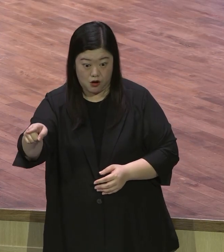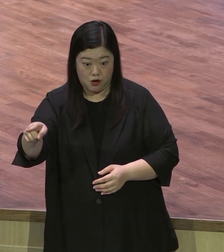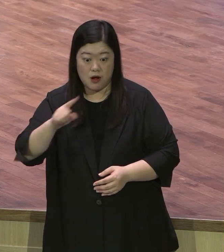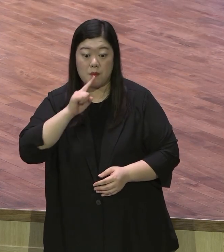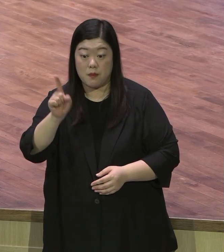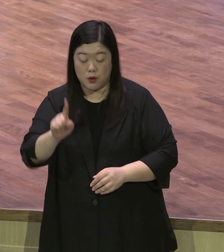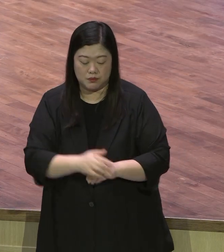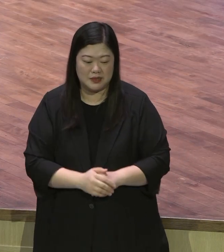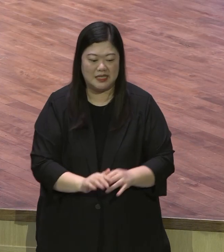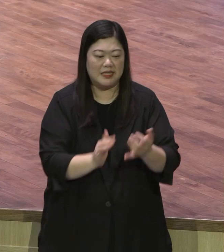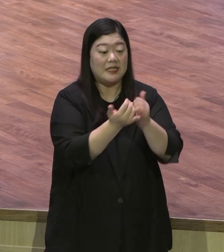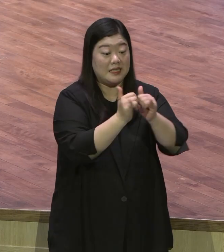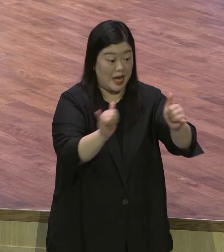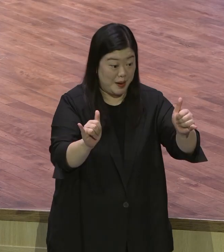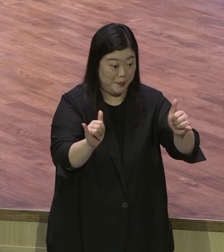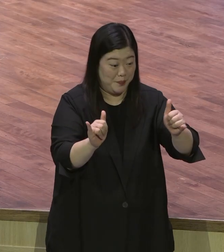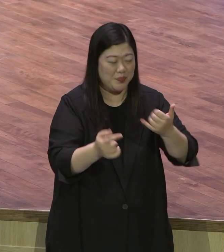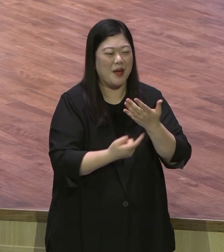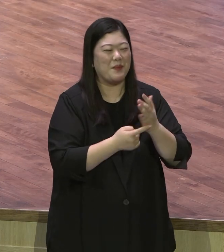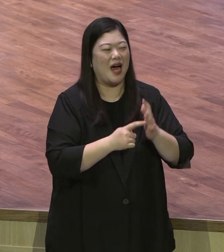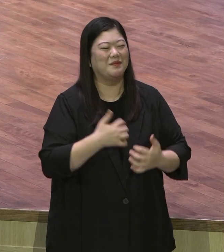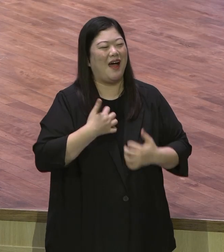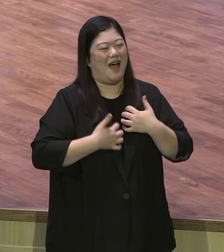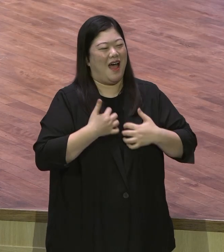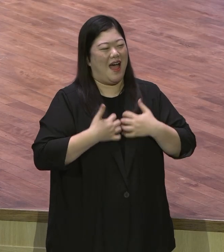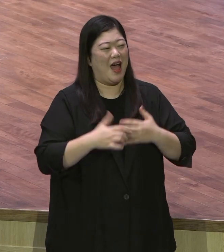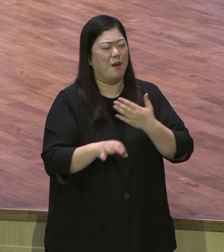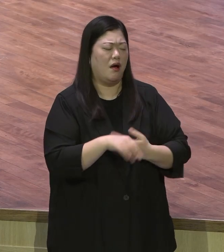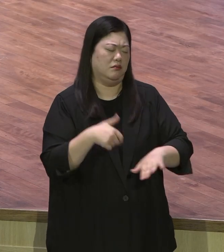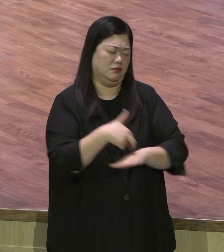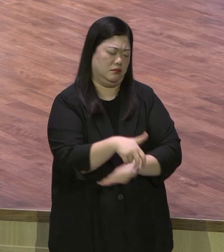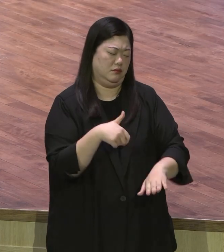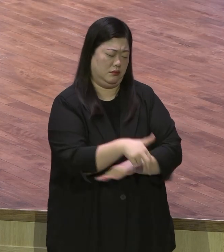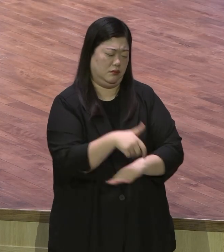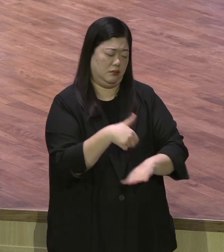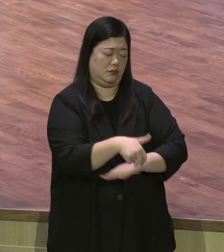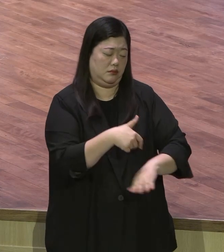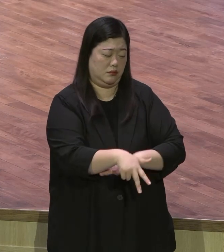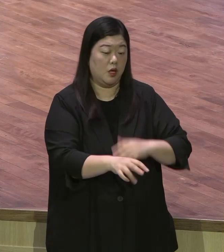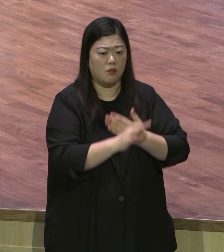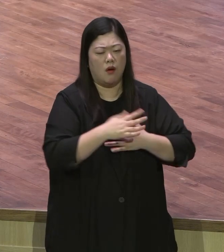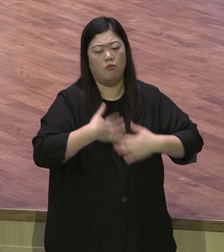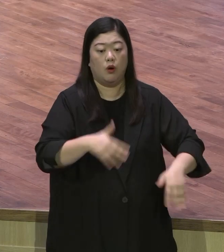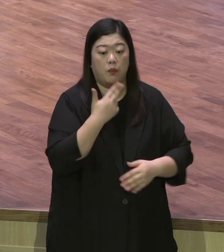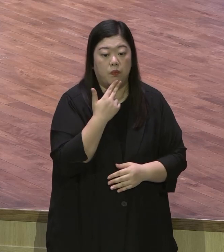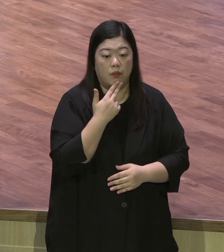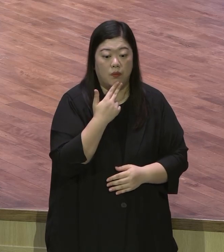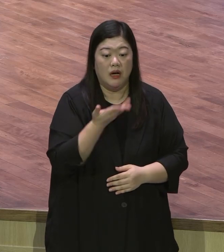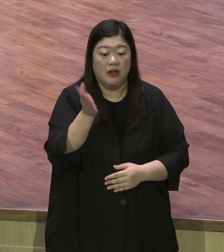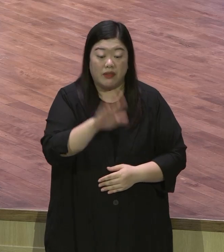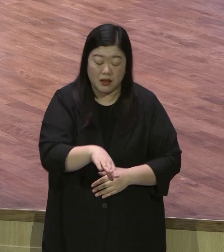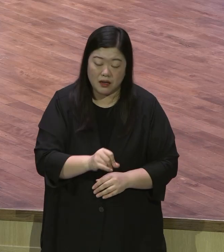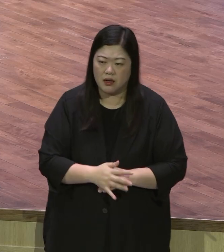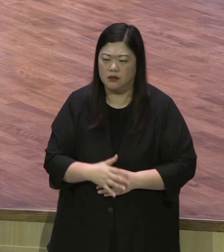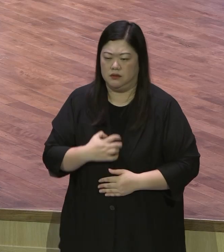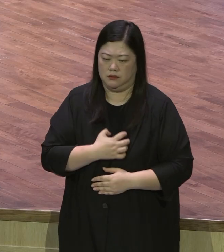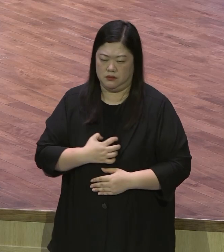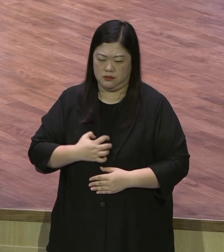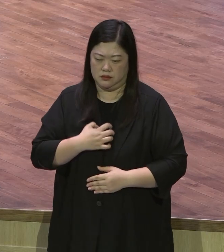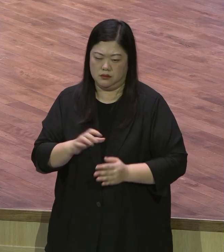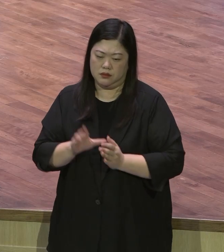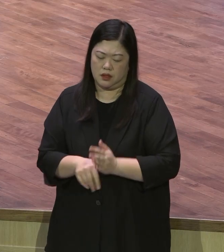마음이 즐거우면 종일 걸어도 싫지 않으나 마음에 근심이 있으면 잠깐 걸어도 실증난다.